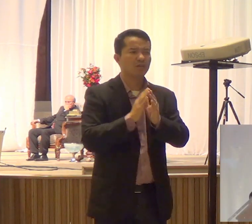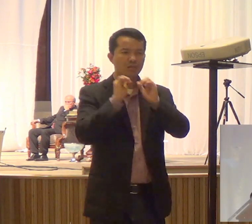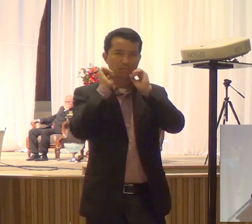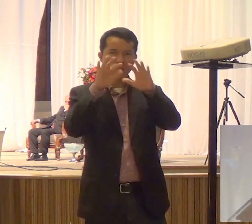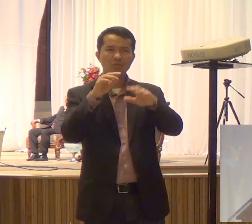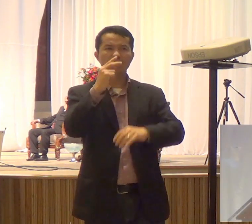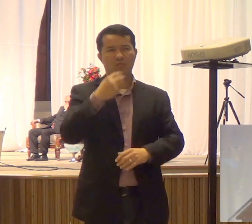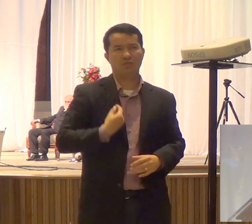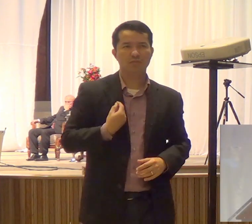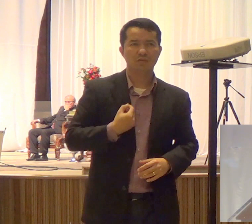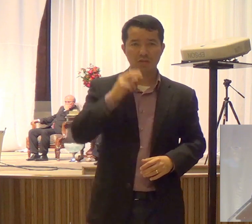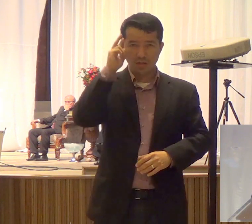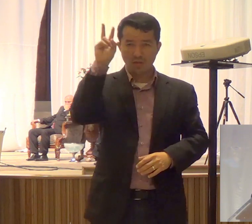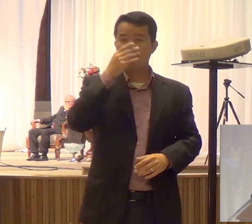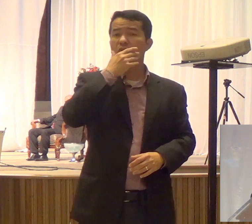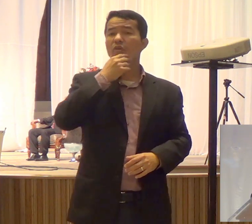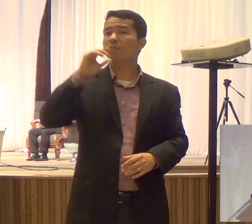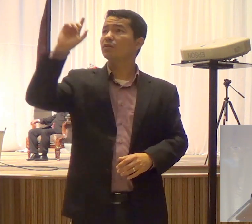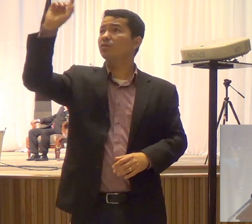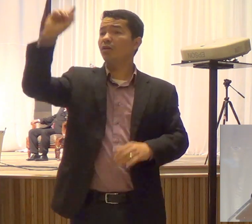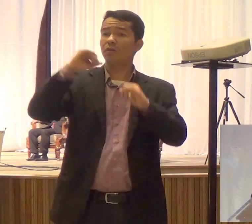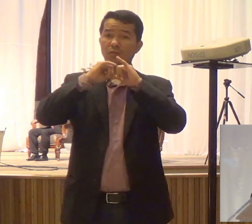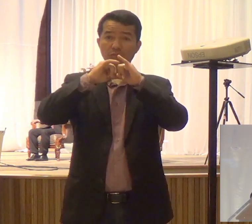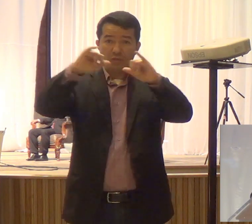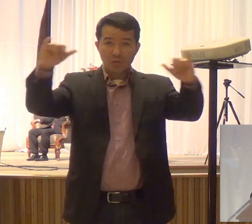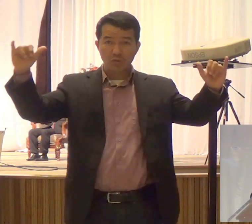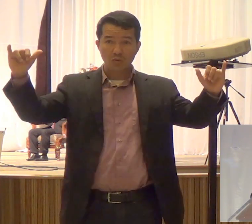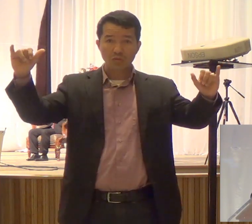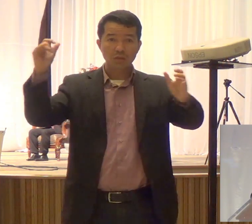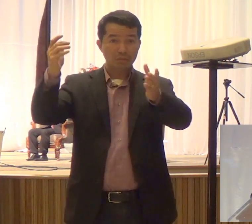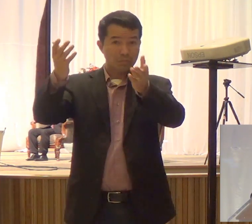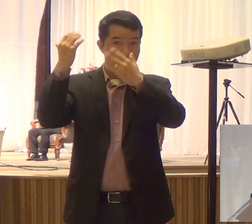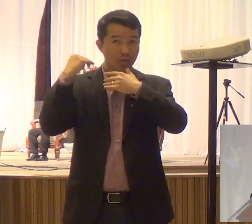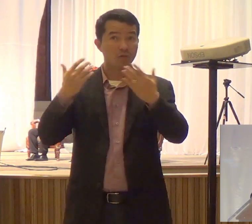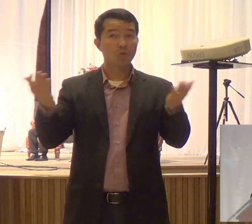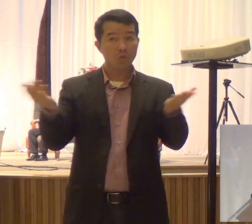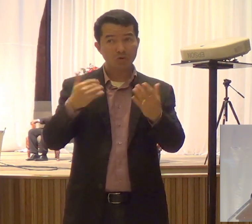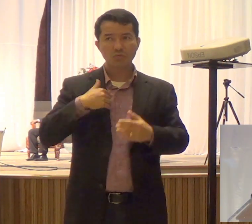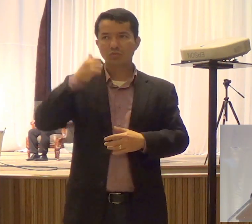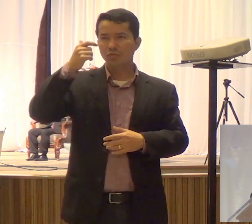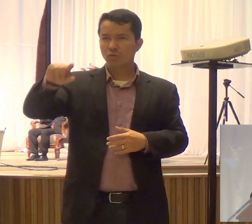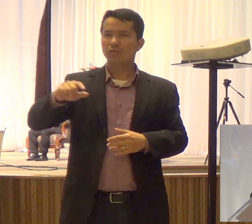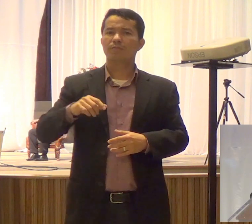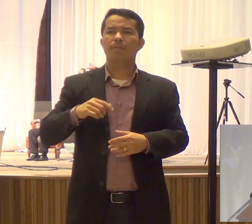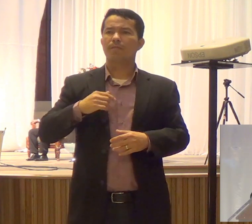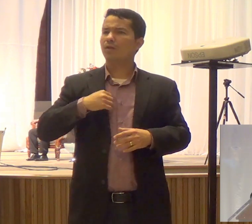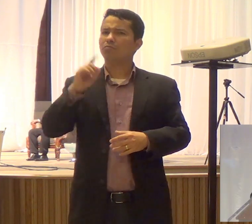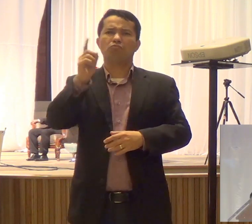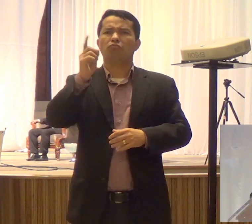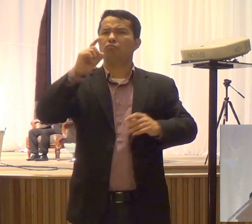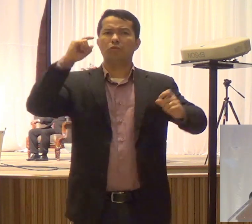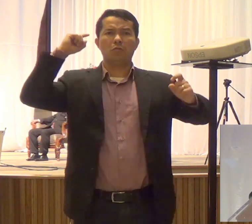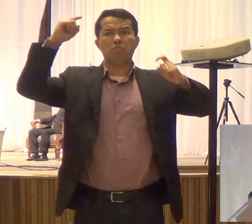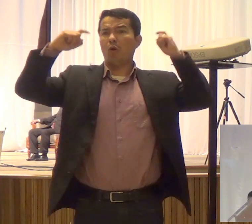Um homem de Deus disse uma vez, e eu quero repetir isso para você hoje à noite aqui: eu não me preocupo com as coisas